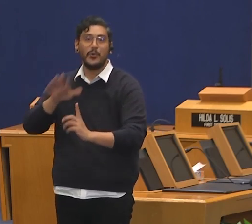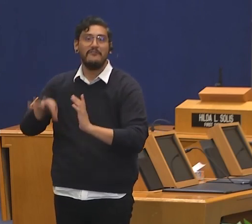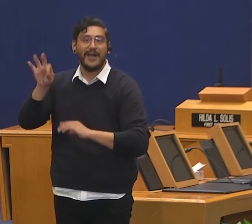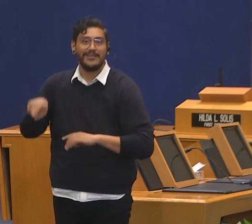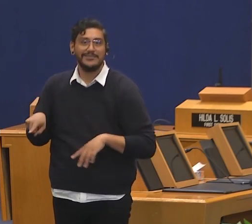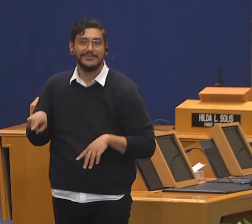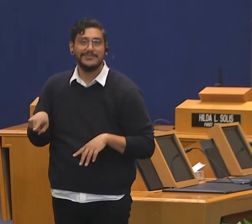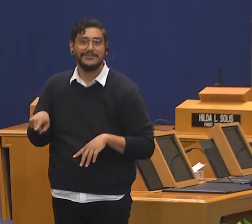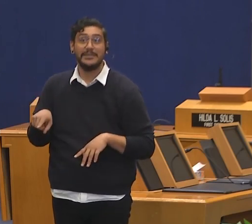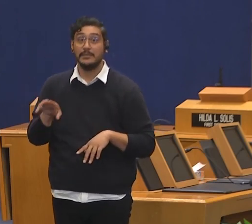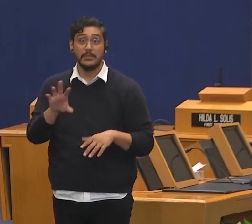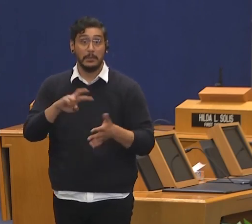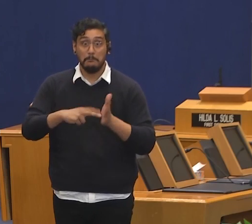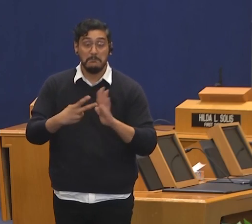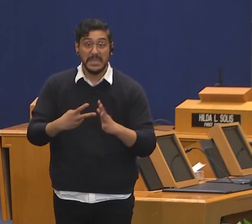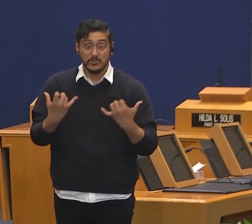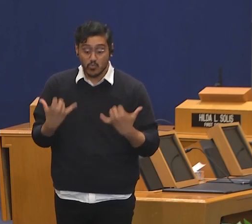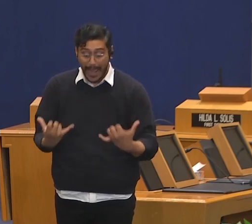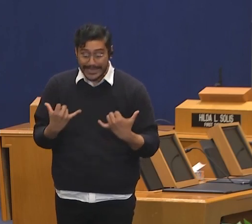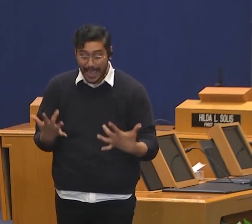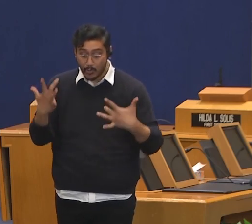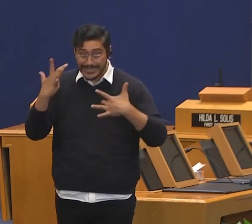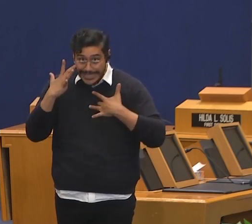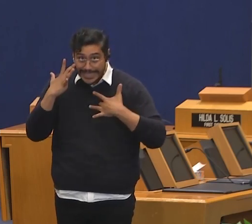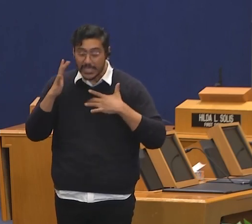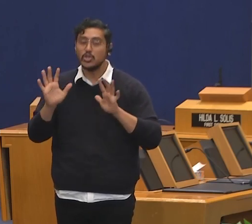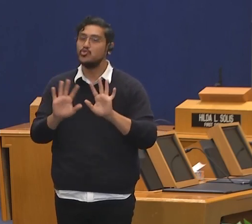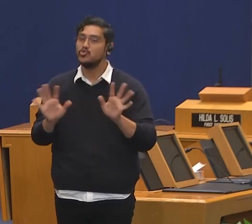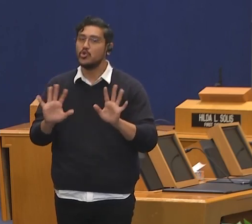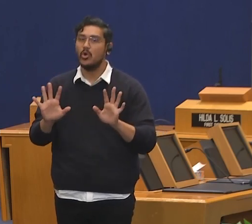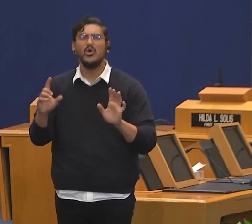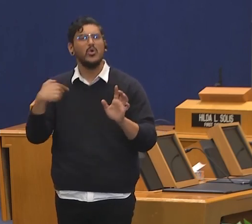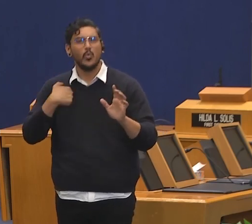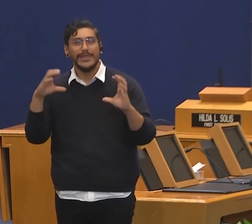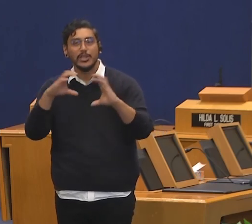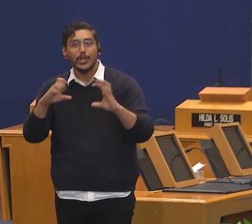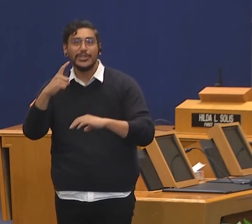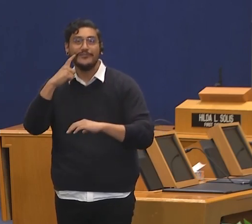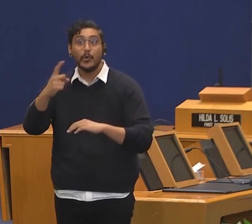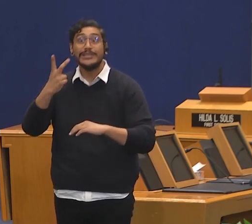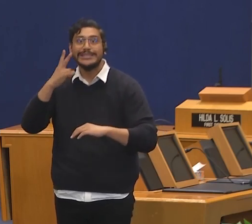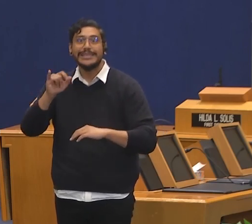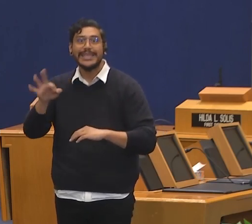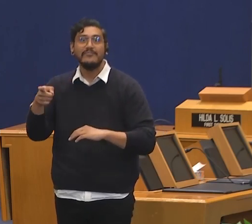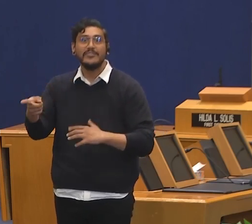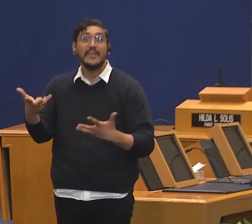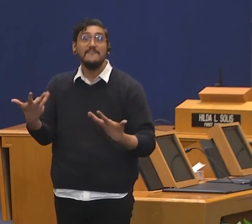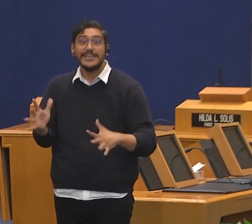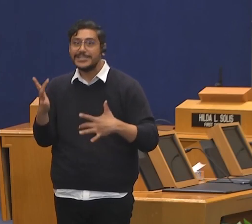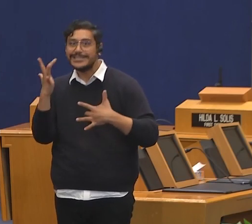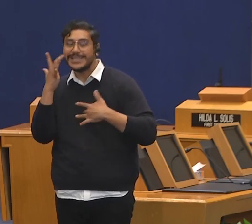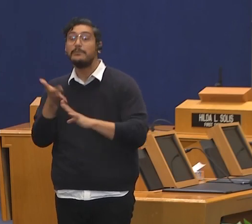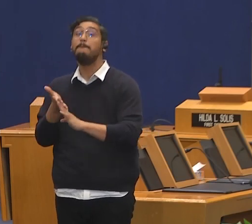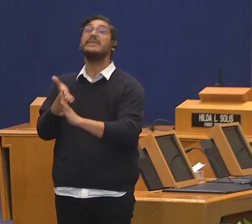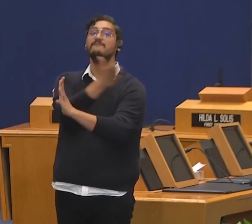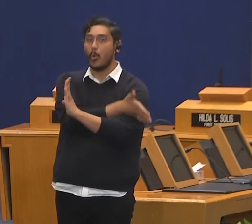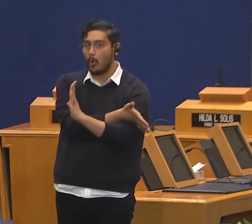cuerpo desarrolló anticuerpos en algún momento en respuesta al virus. No nos dice si esta